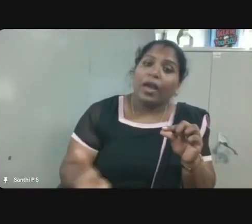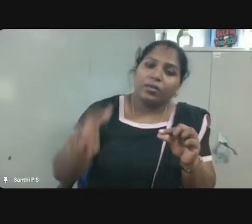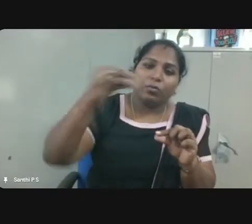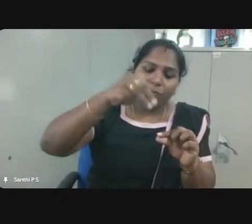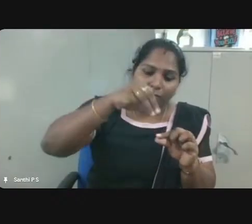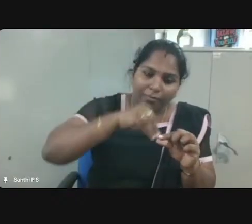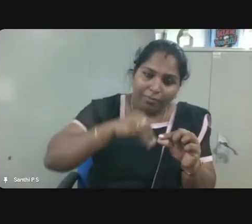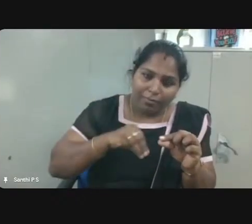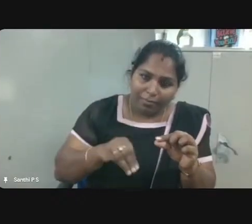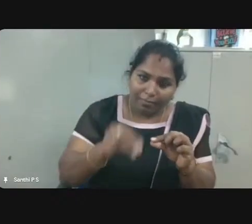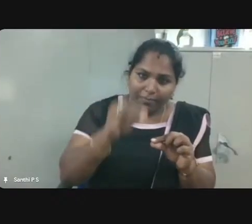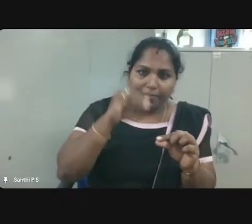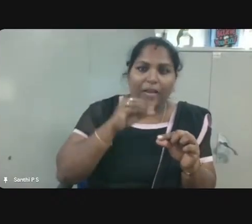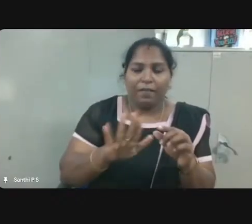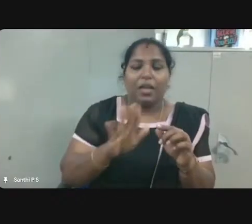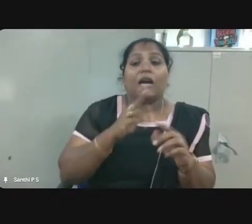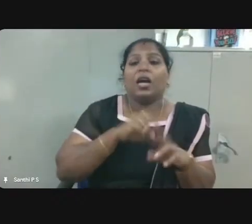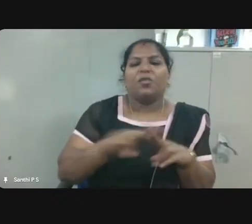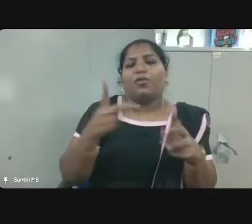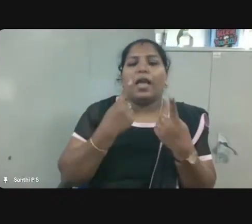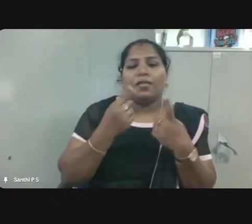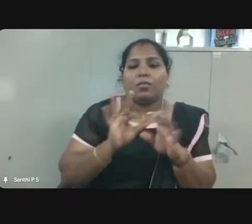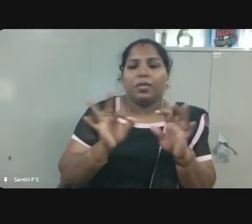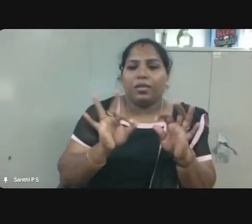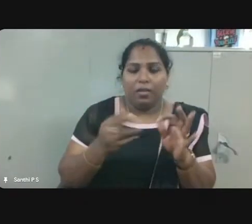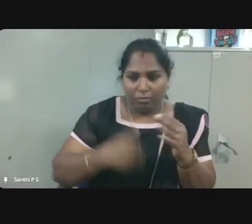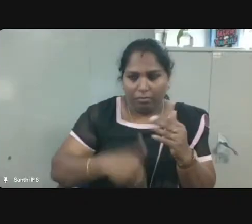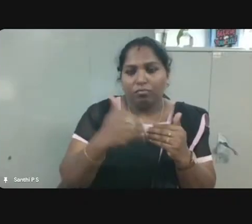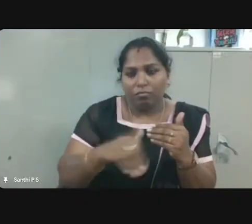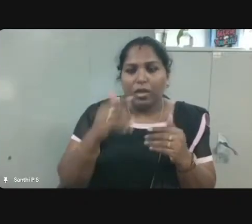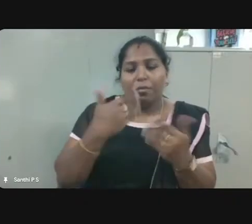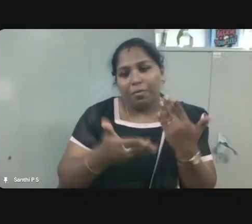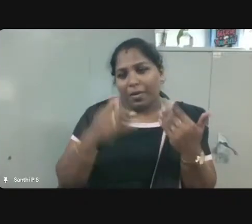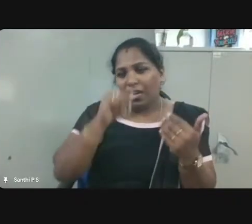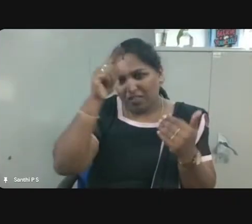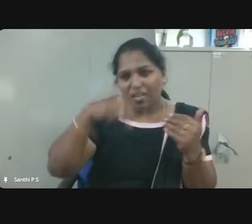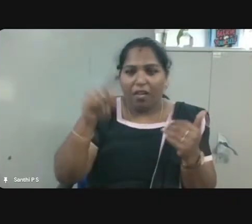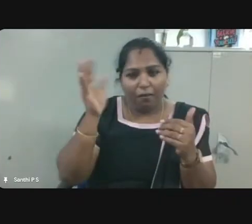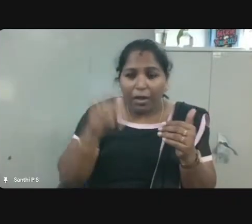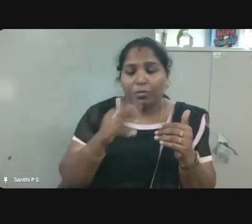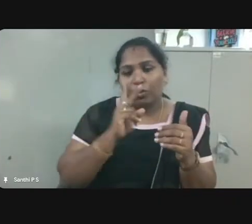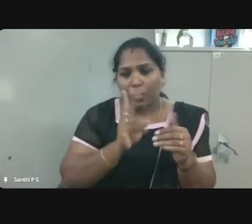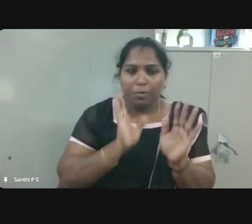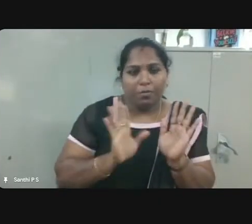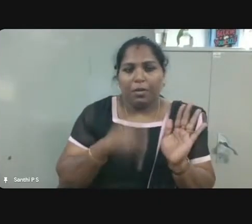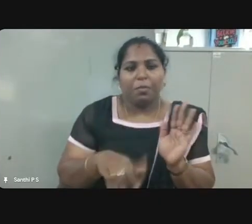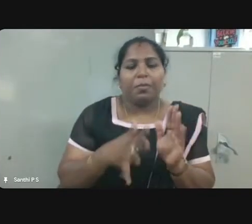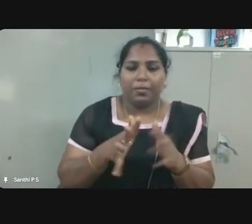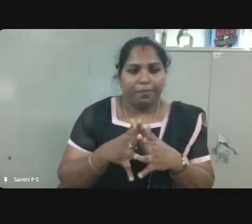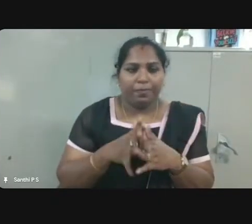ഒന്നും കറക്റ്റായിട്ട് നമുക്ക് അസസ് ചെയ്യാനുള്ള സമയമായിട്ടില്ല. കുറച്ച് കഴിയുമ്പോൾ ഇന്ത്യയിൽ വരും, അപ്പോഴത്തേക്കും നമുക്കത് നോക്കാം.